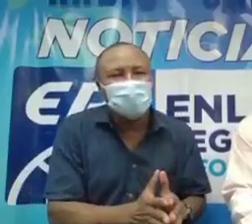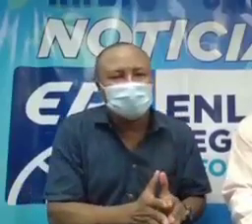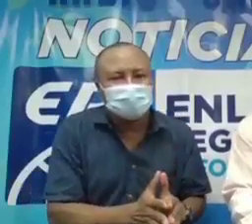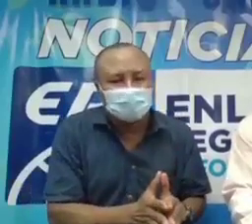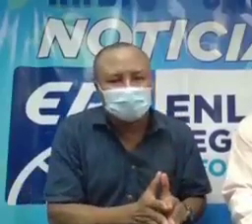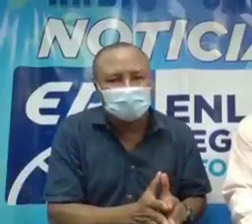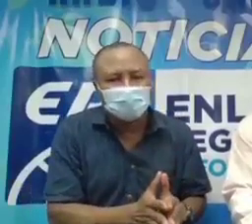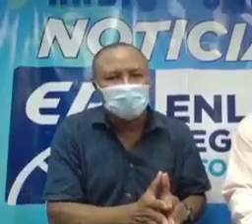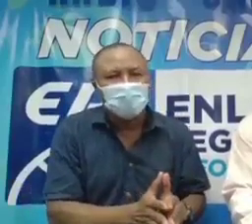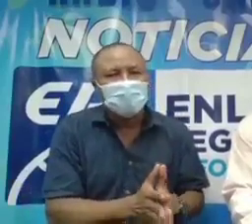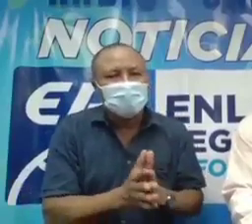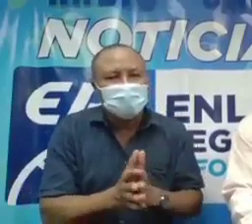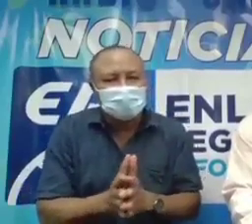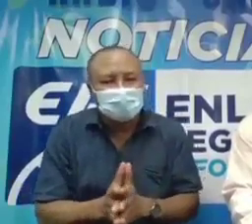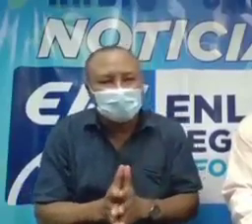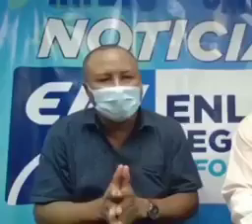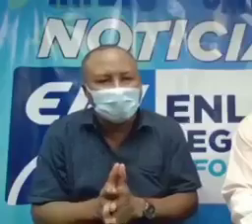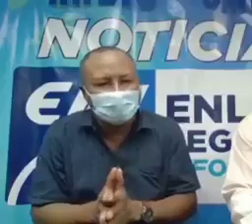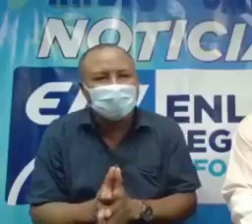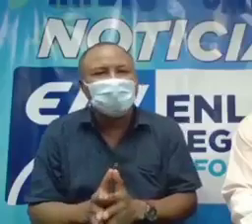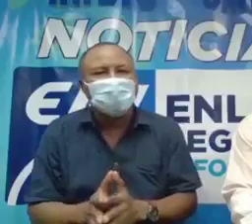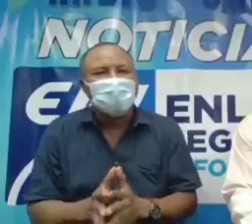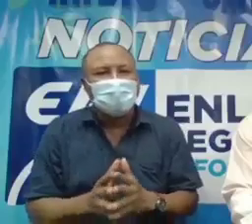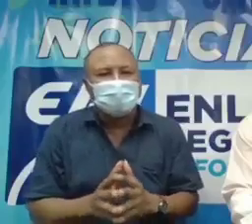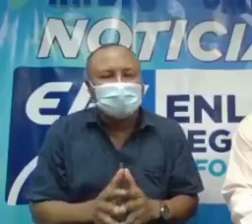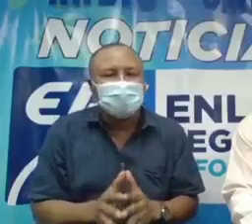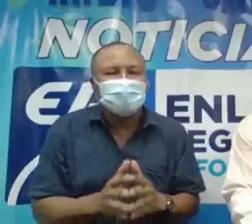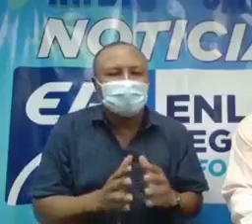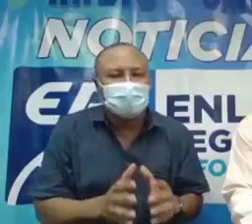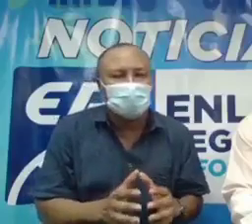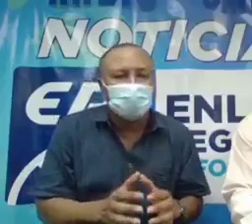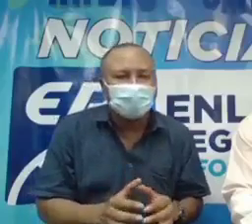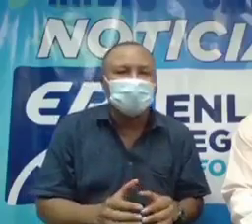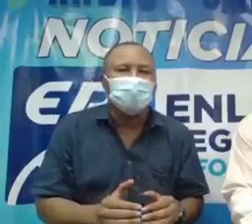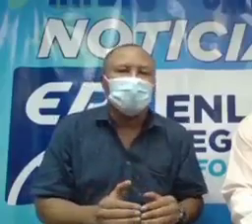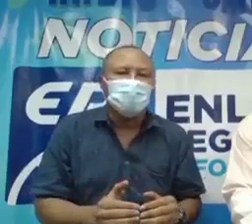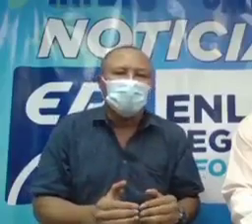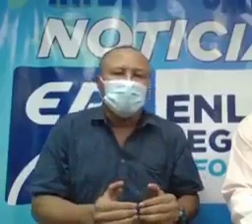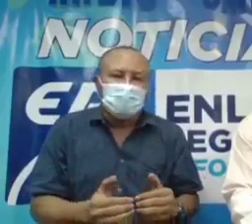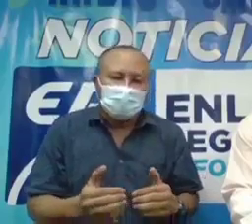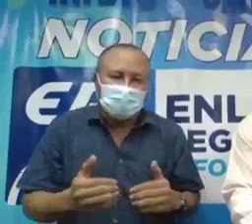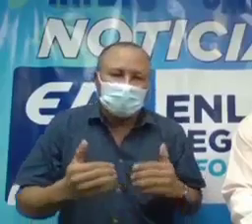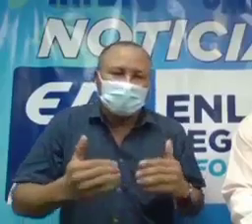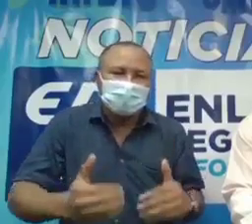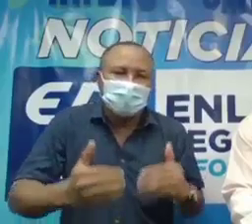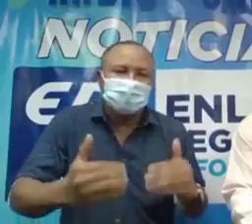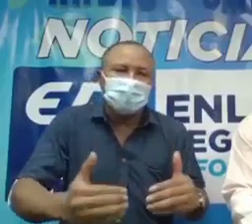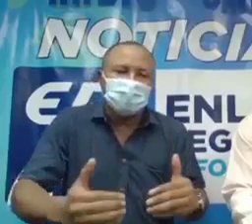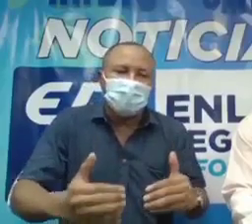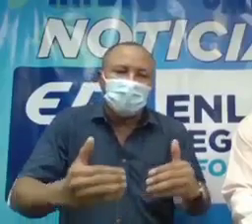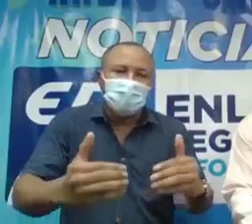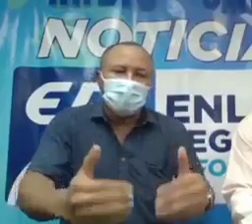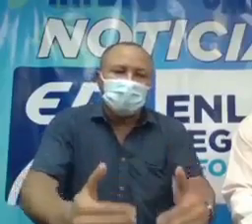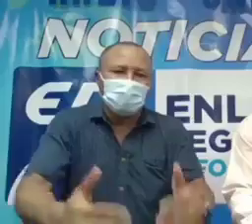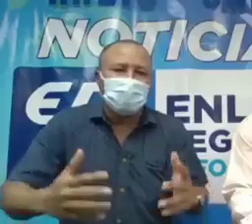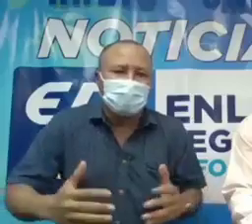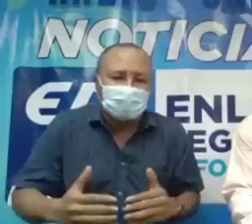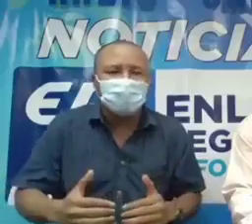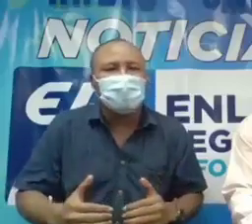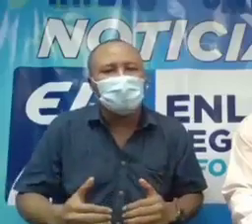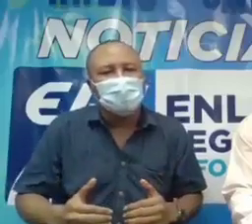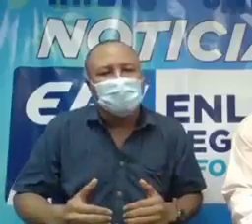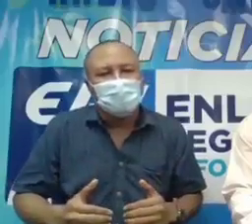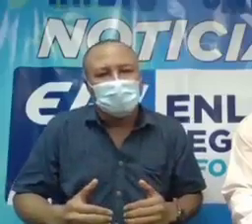el artículo 60, literal N, establece que cuando la alcaldesa o